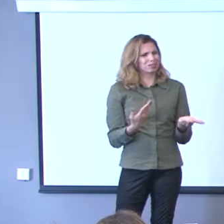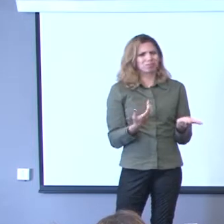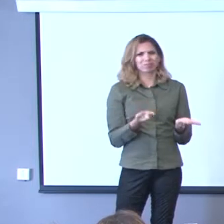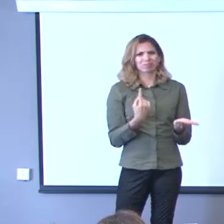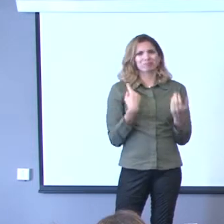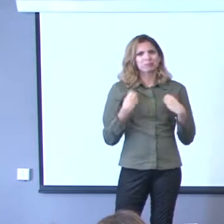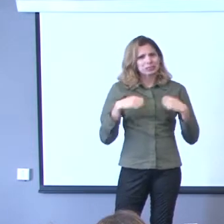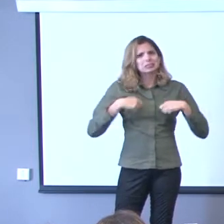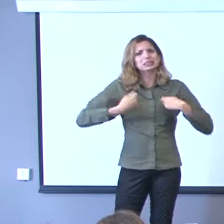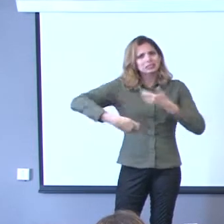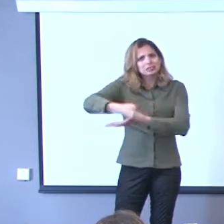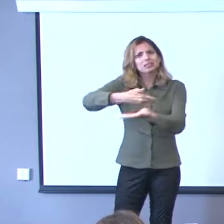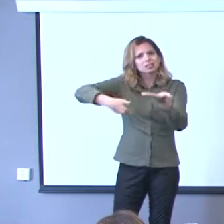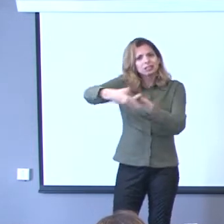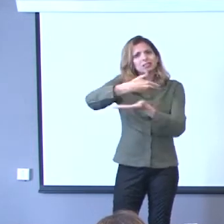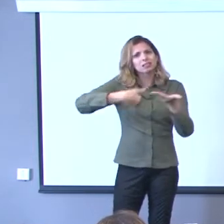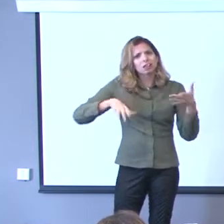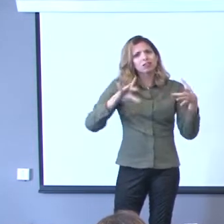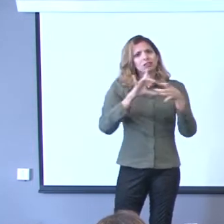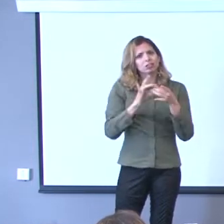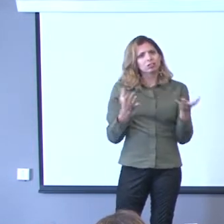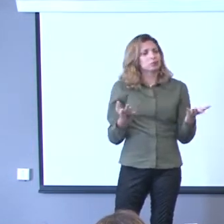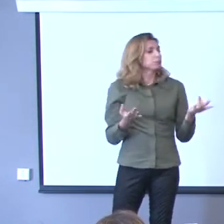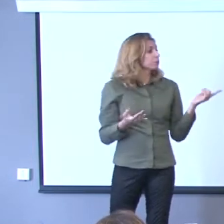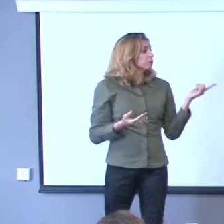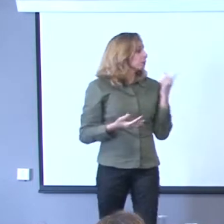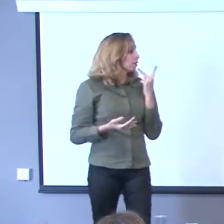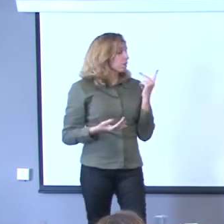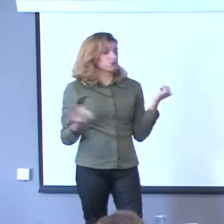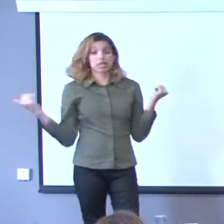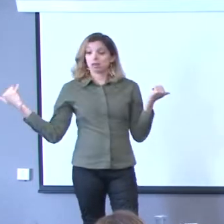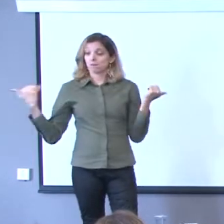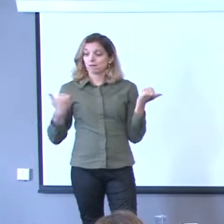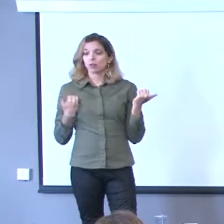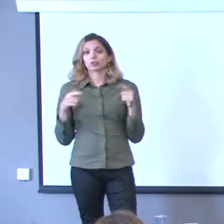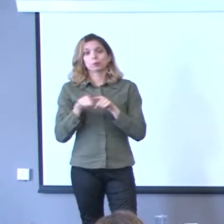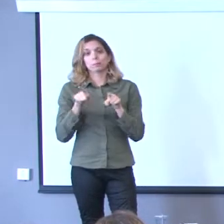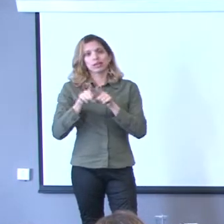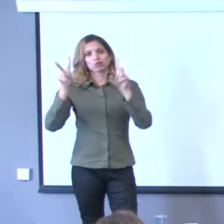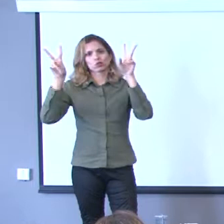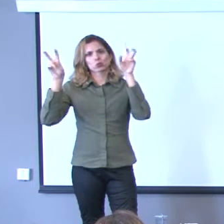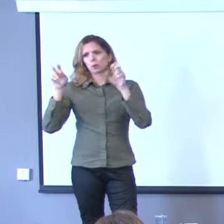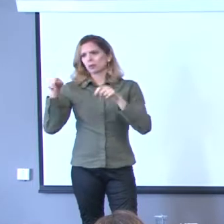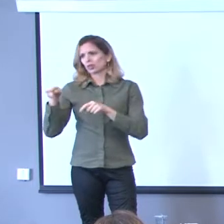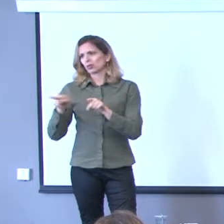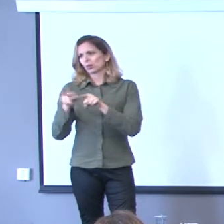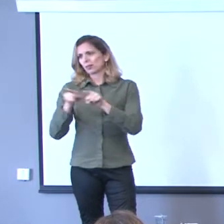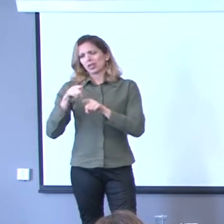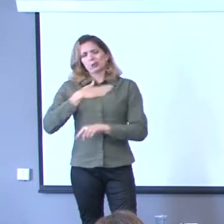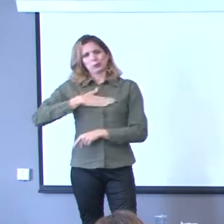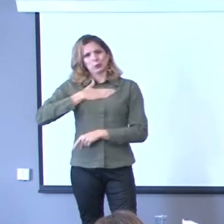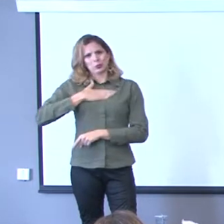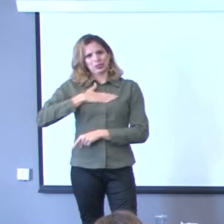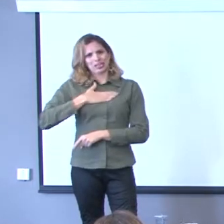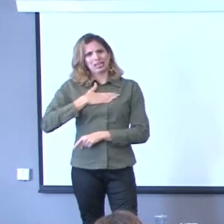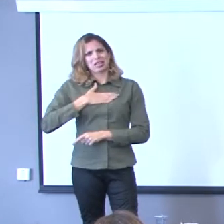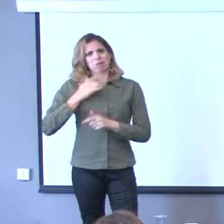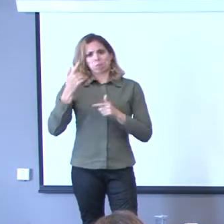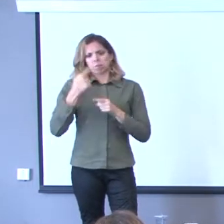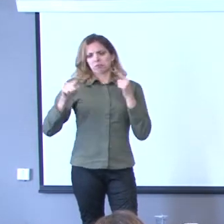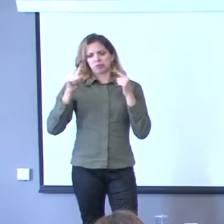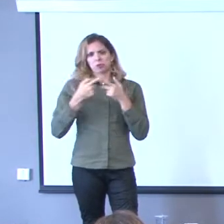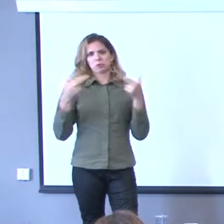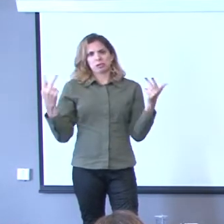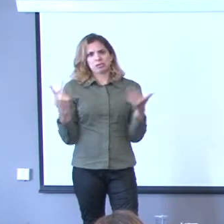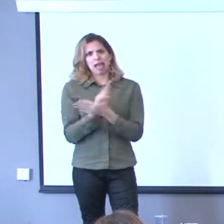Enfim. André, eu acho que tem uma colocação que o Jairo pôs para mim quando a gente estava falando desse tema, né, Jairo, que eu gostei muito, me corrija se eu estiver errado. É